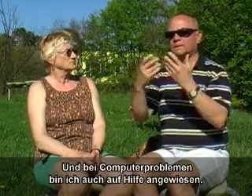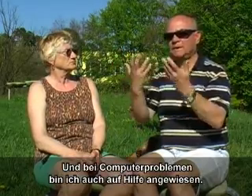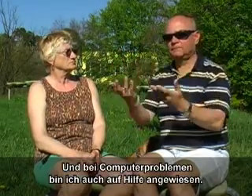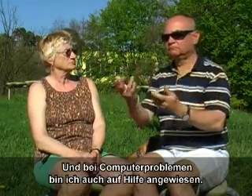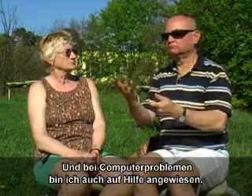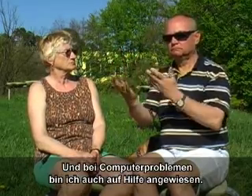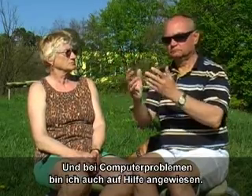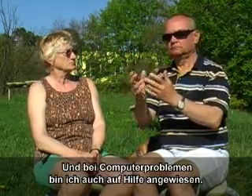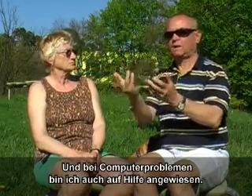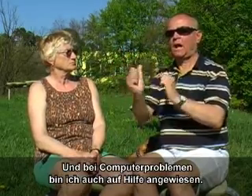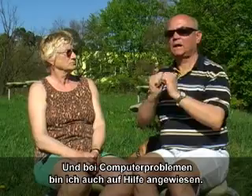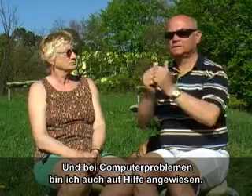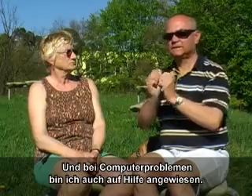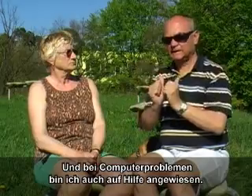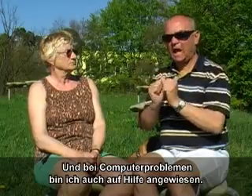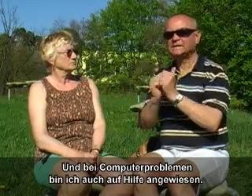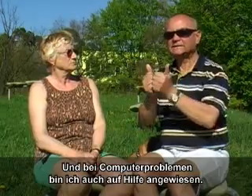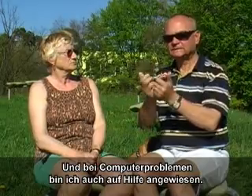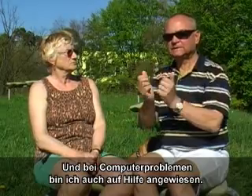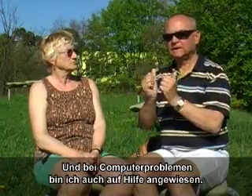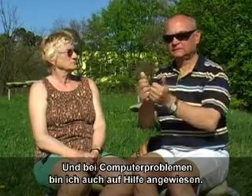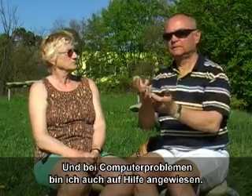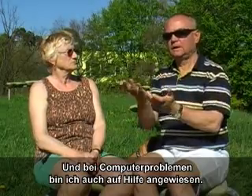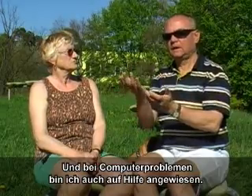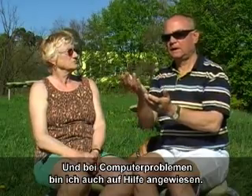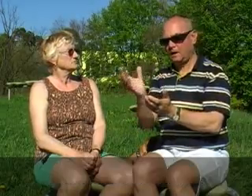Und bei Computerproblemen bin ich natürlich auch auf Hilfe angewiesen.